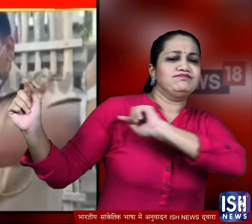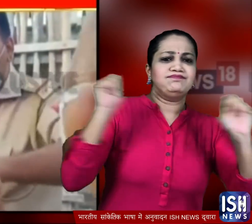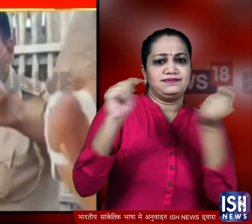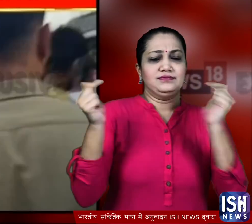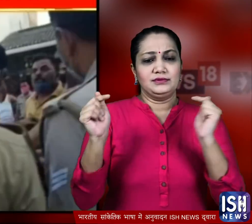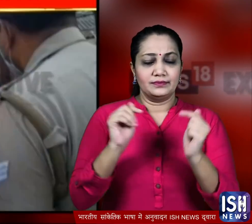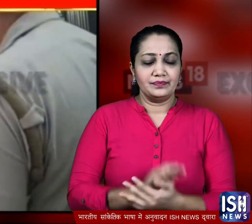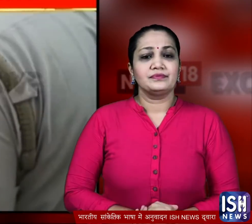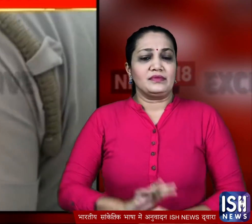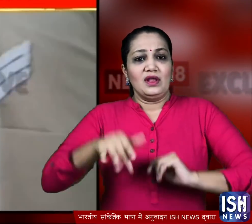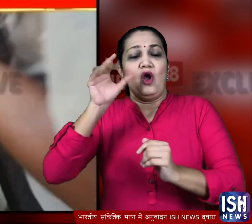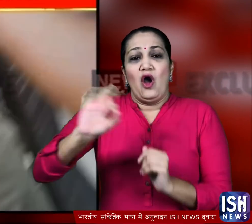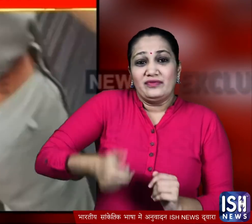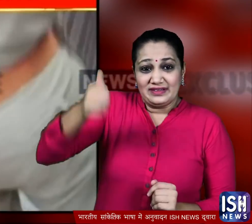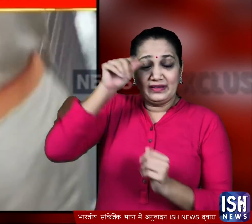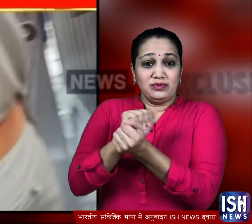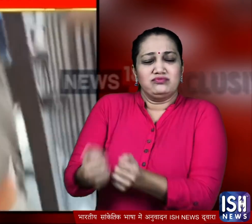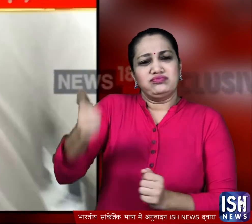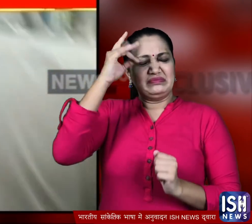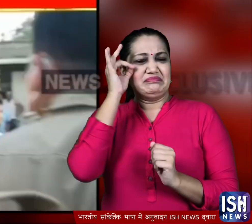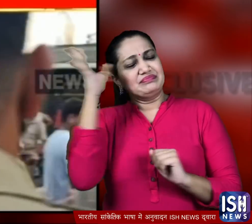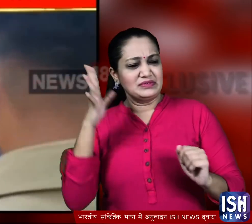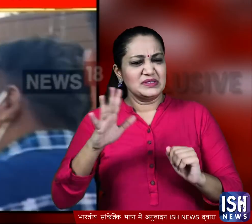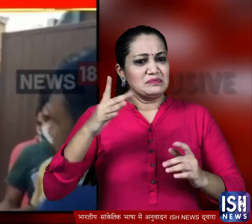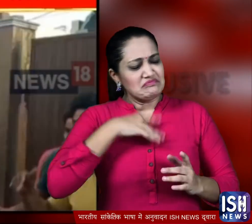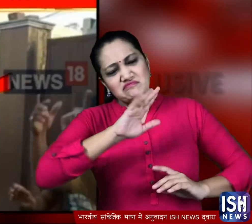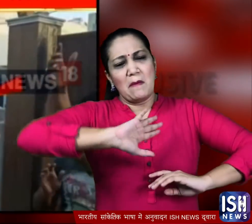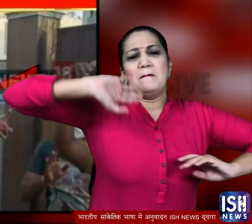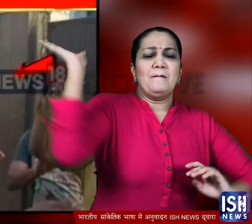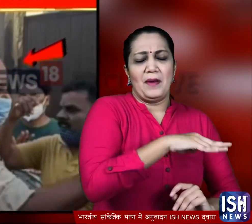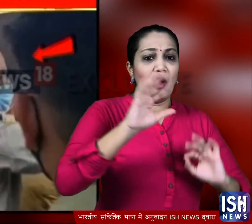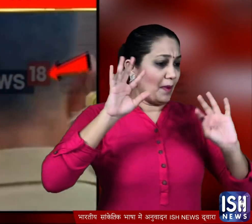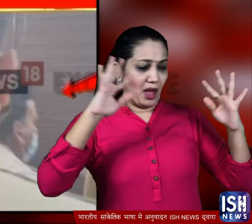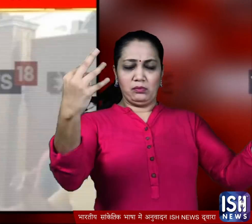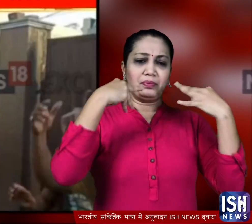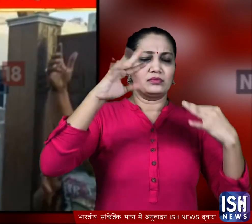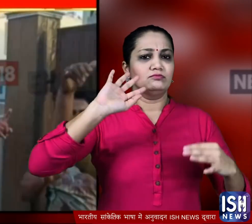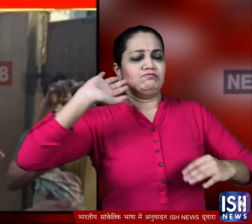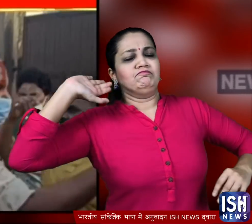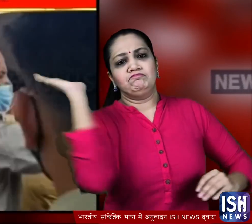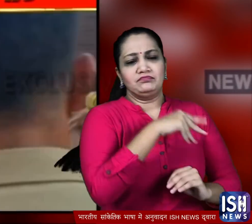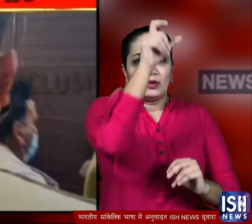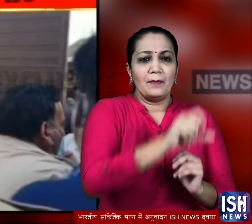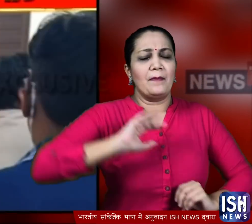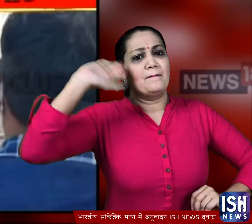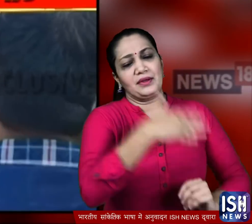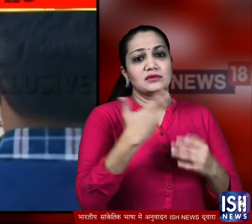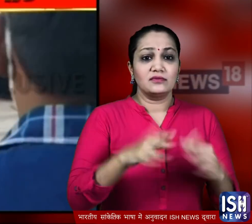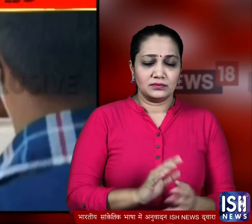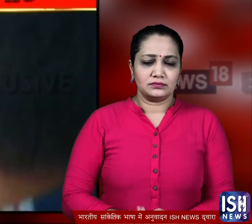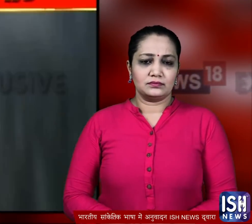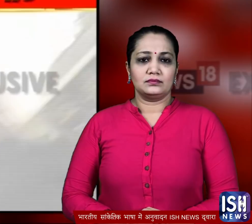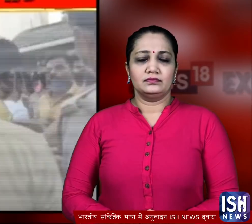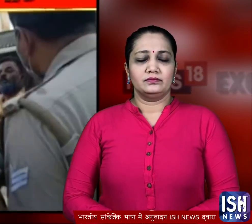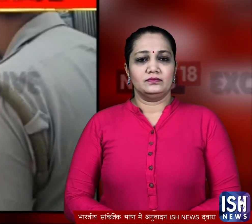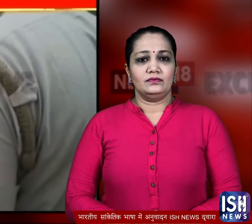बहस करते दिखे, जिसके बाद वहां मौजूद दरोगा को गुस्सा आ गया और उसने आओ देखा ना ताओ सबके सामने बहस करने वालों में एक शख्स को